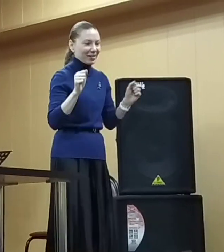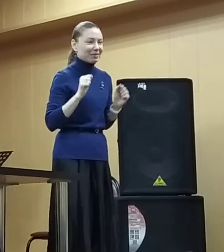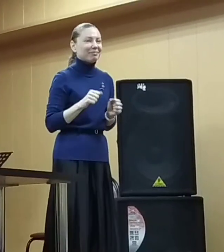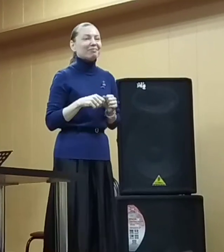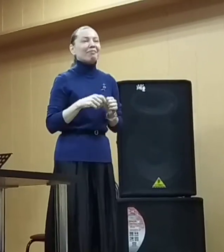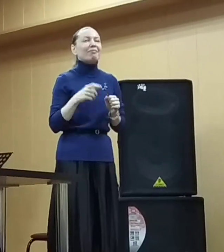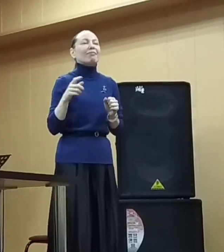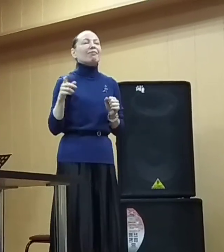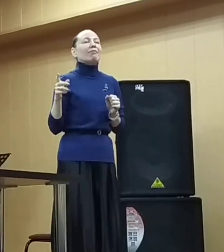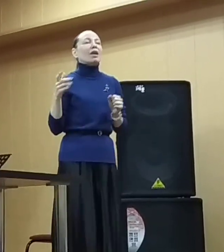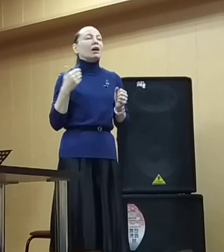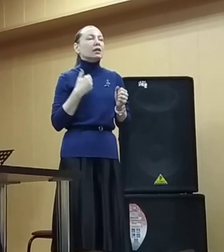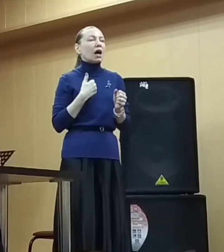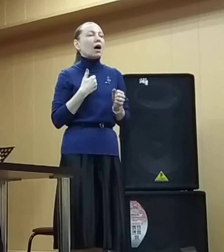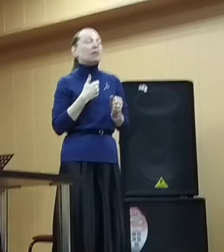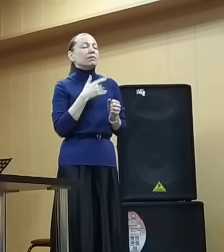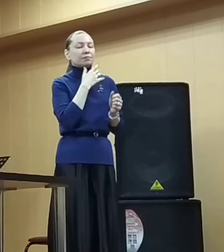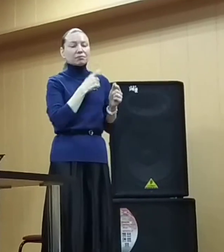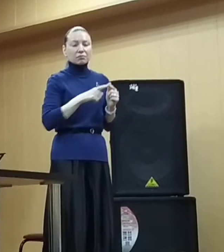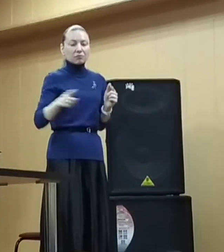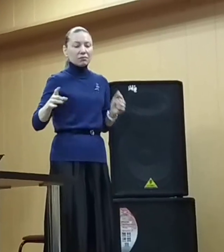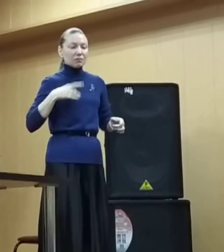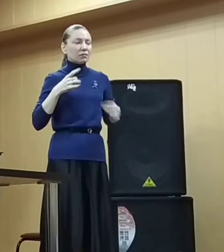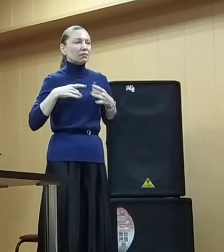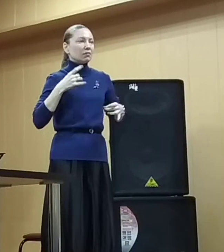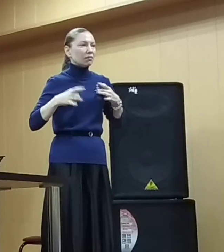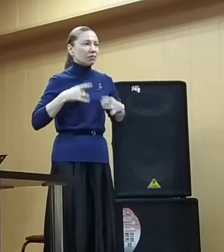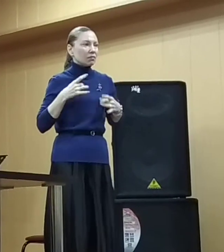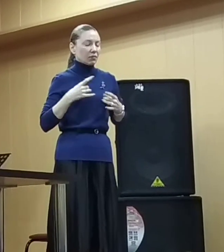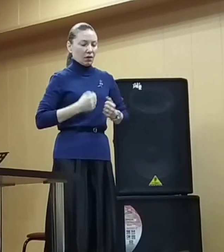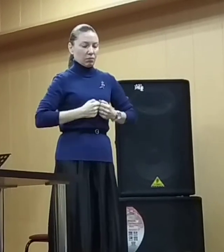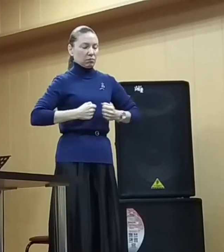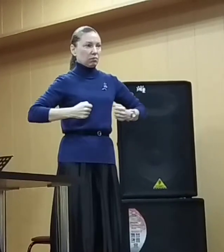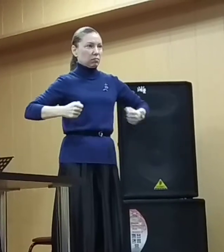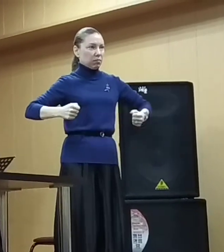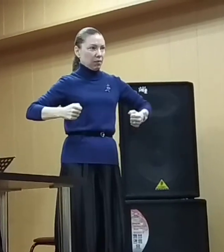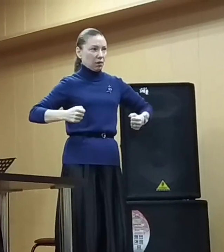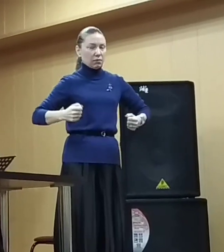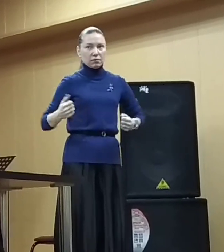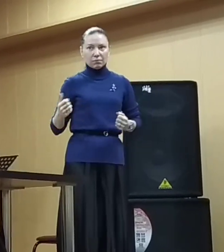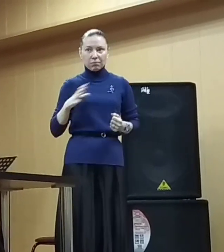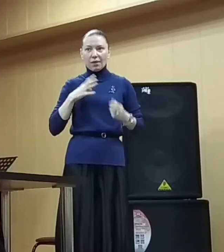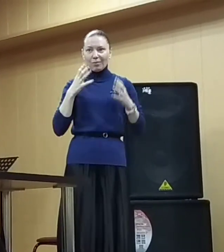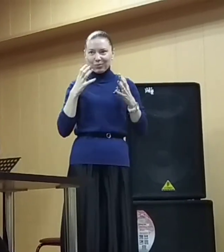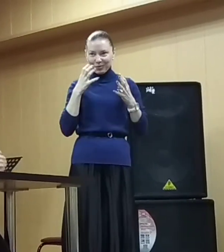я в силу стресса набрала вес, я была такая пухленькая,